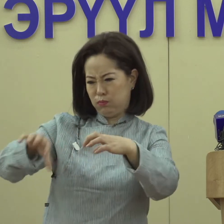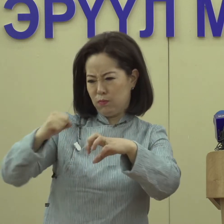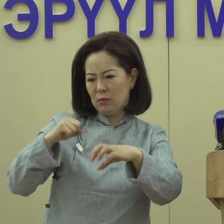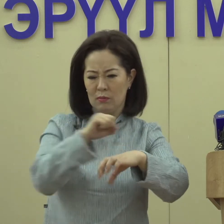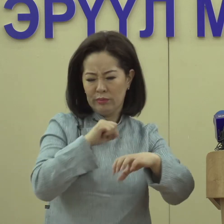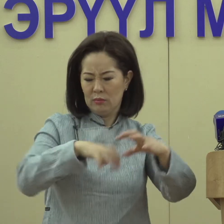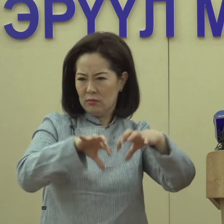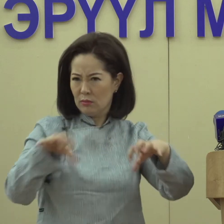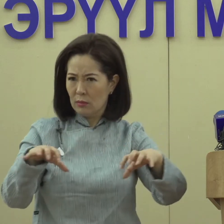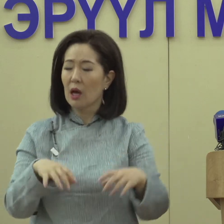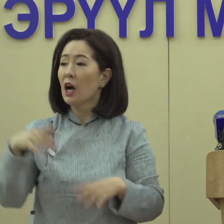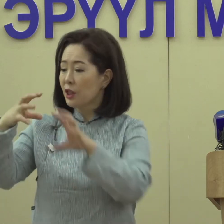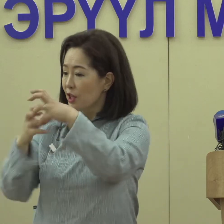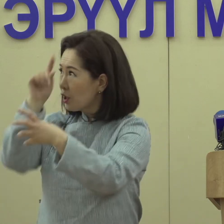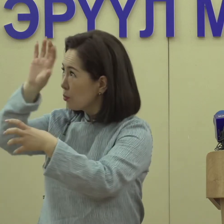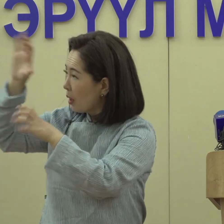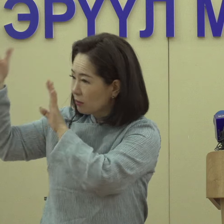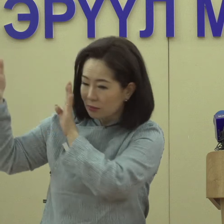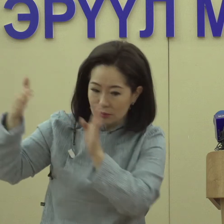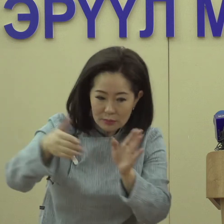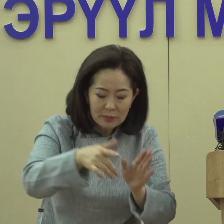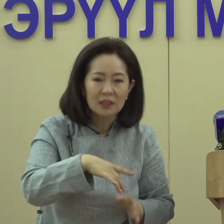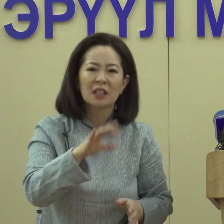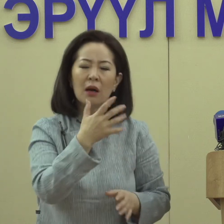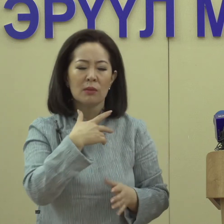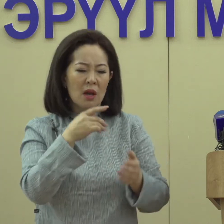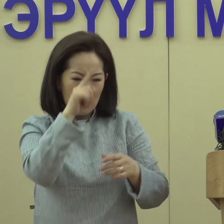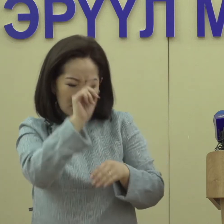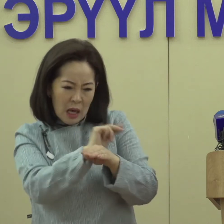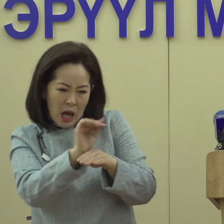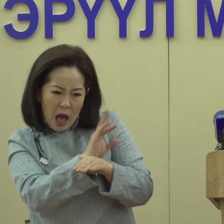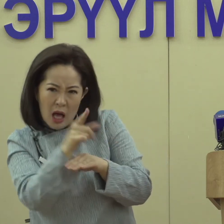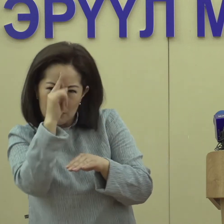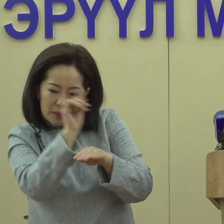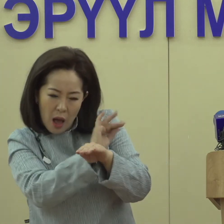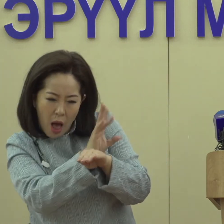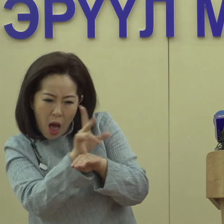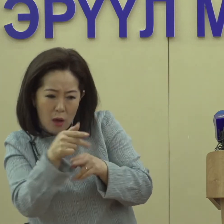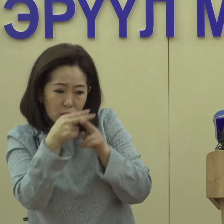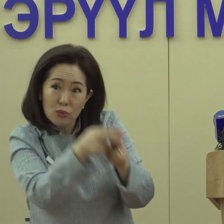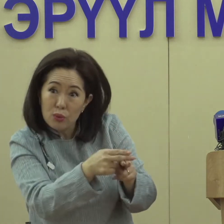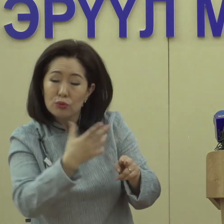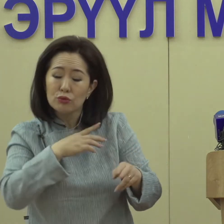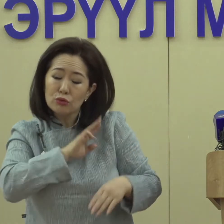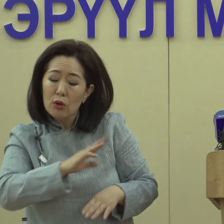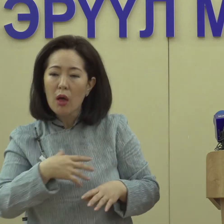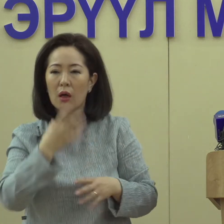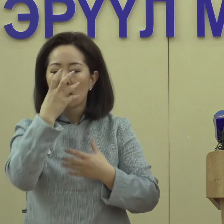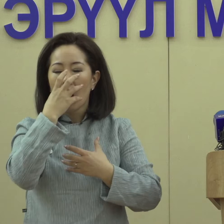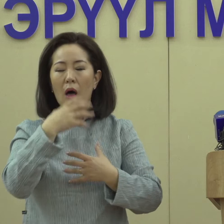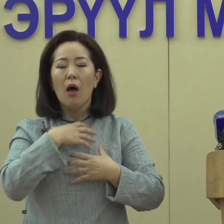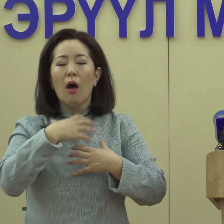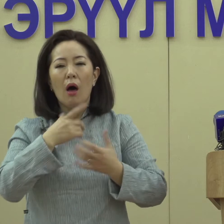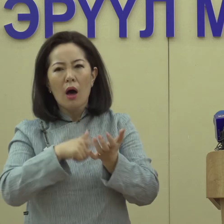мэндийн байгууллагаас эмчилгээнд шаардлагатай хиймэл амьсгалын аппарат, хүчит төрөгчийн хангамжийн систем зэрэг 20 гаруй төрлийн